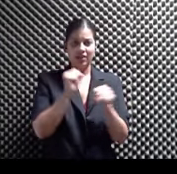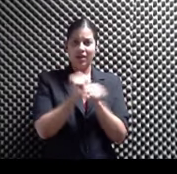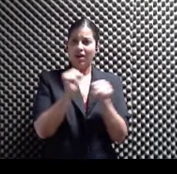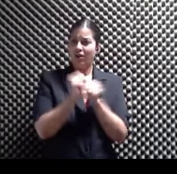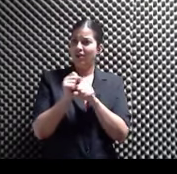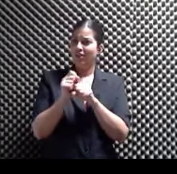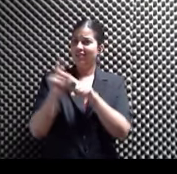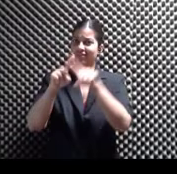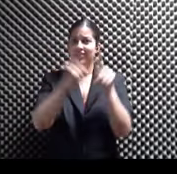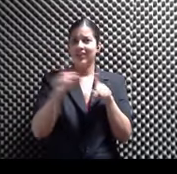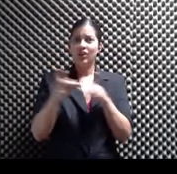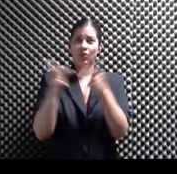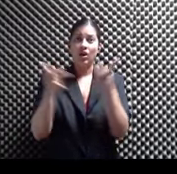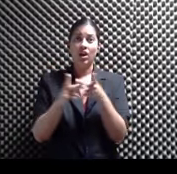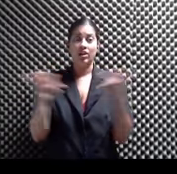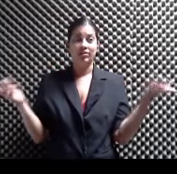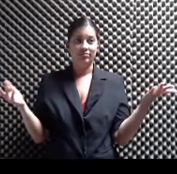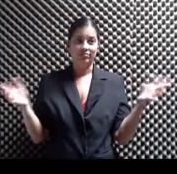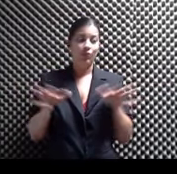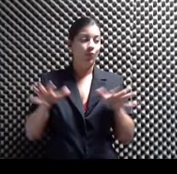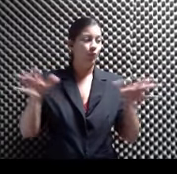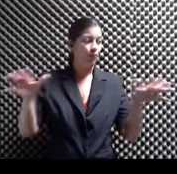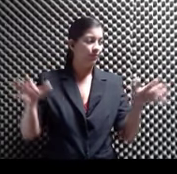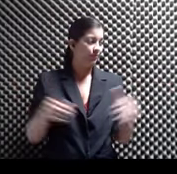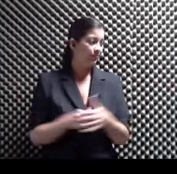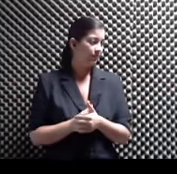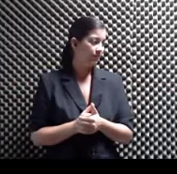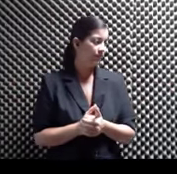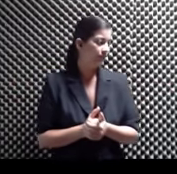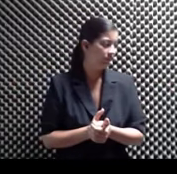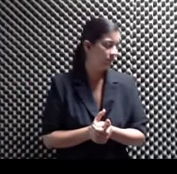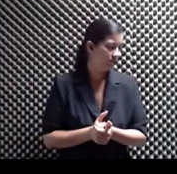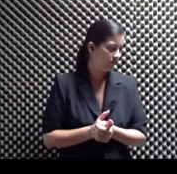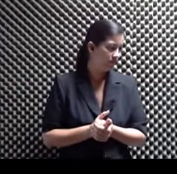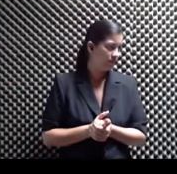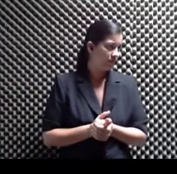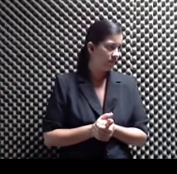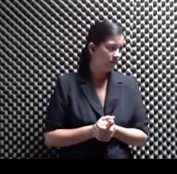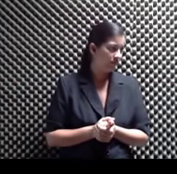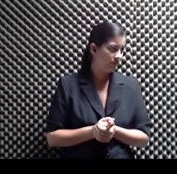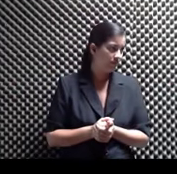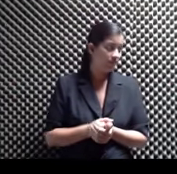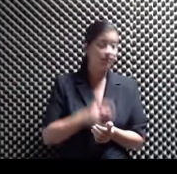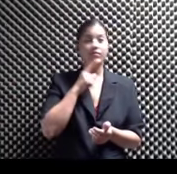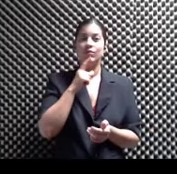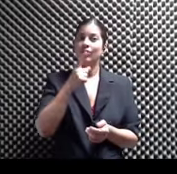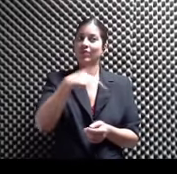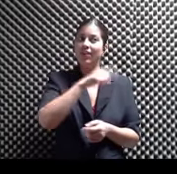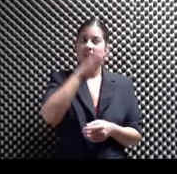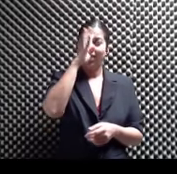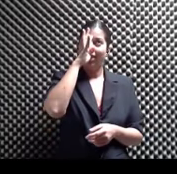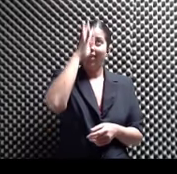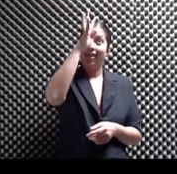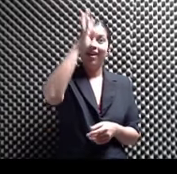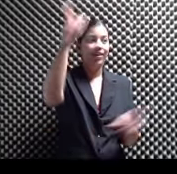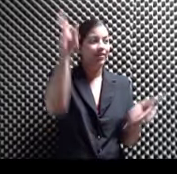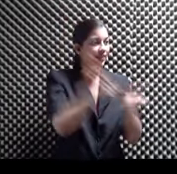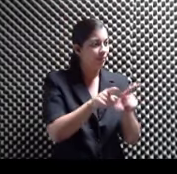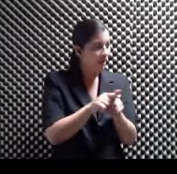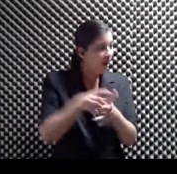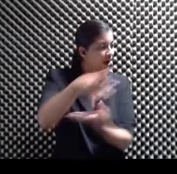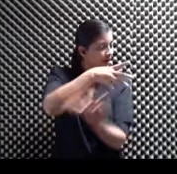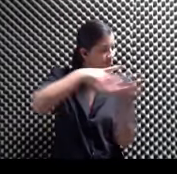todos podemos hacerlo todo. Claro. En ese sentido... Pues se alimentan de la creatividad también de todo este grupo, de gente,